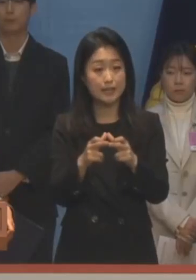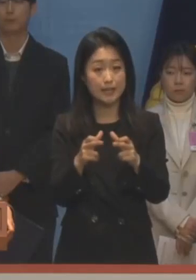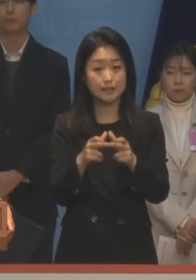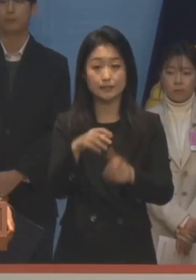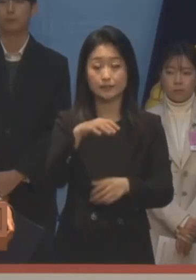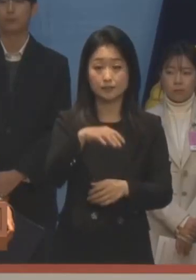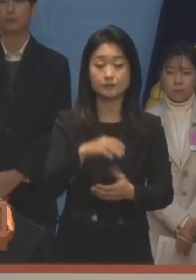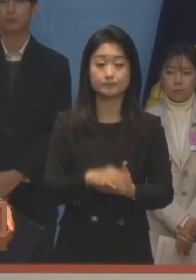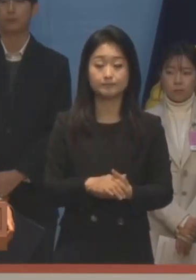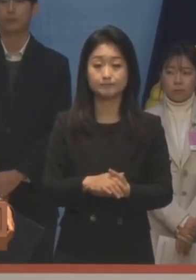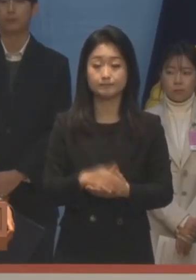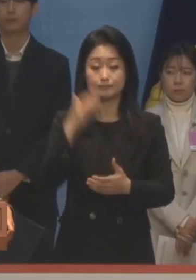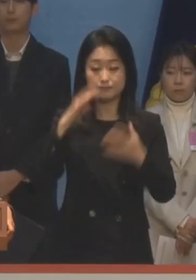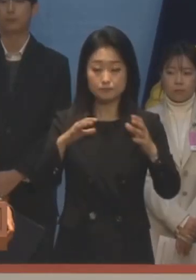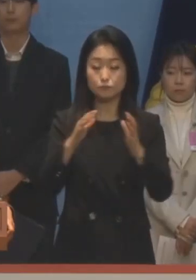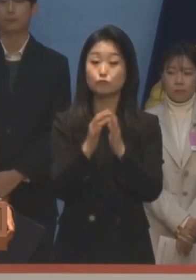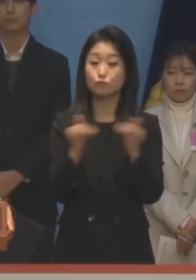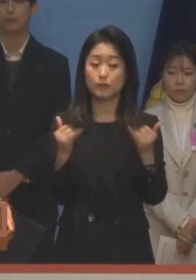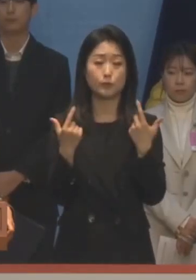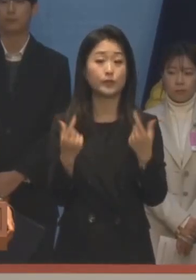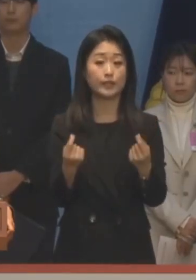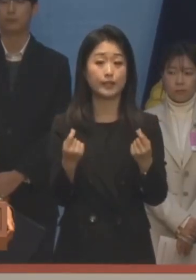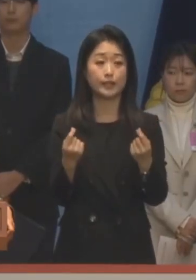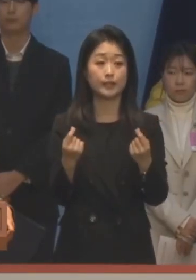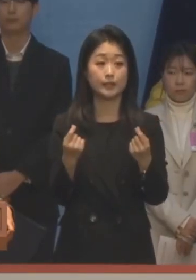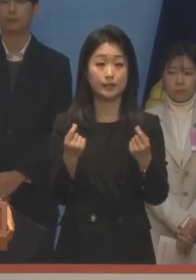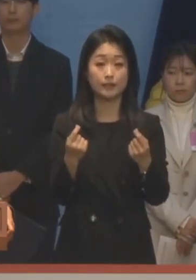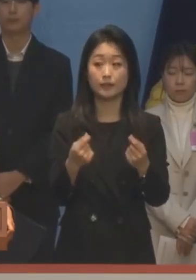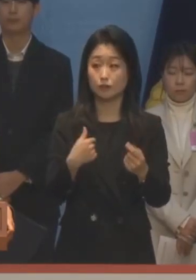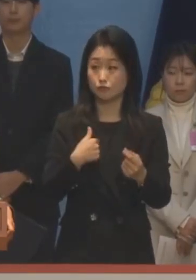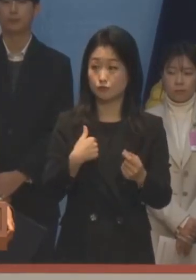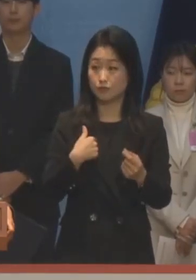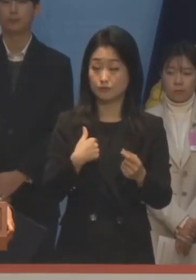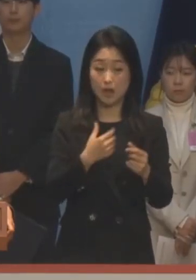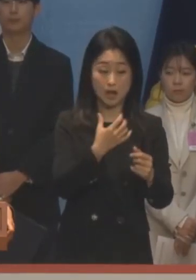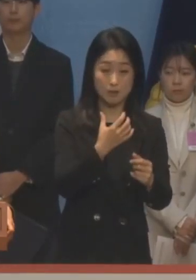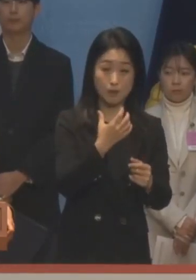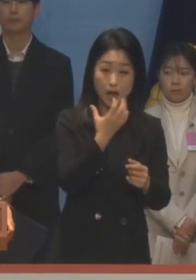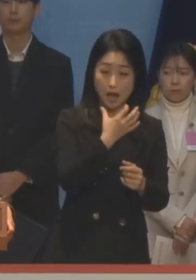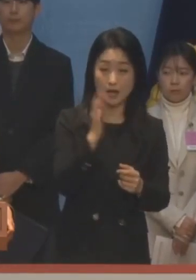장애인도 우리나라 국민이자 우리 옆에 있는